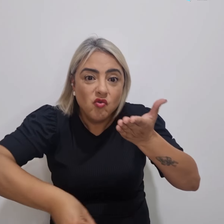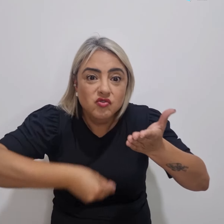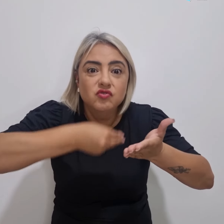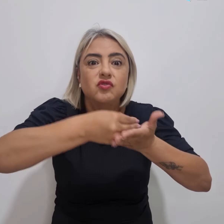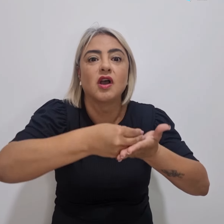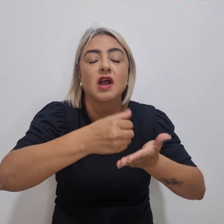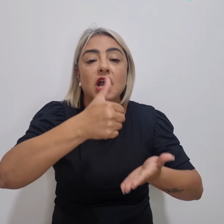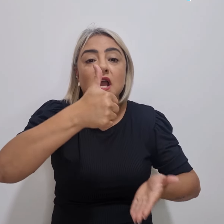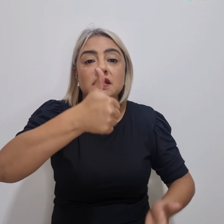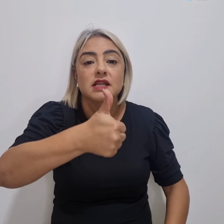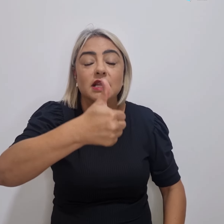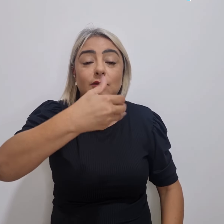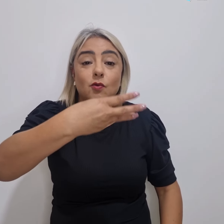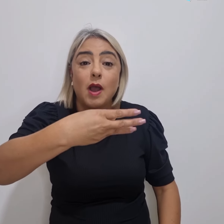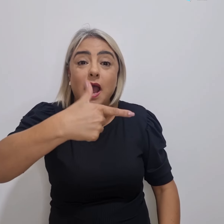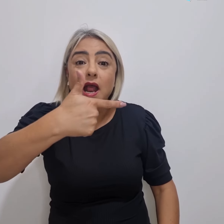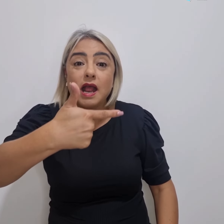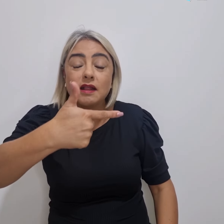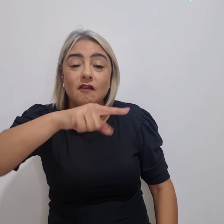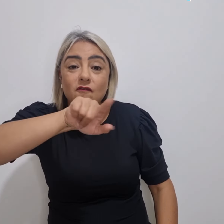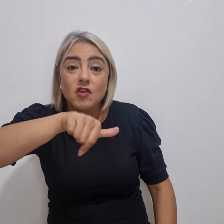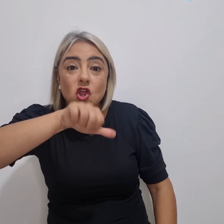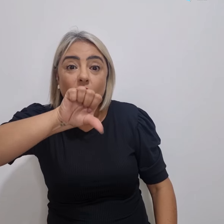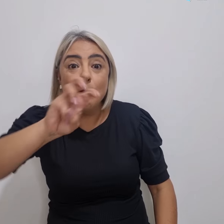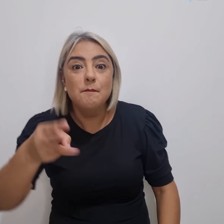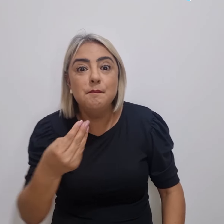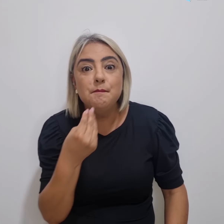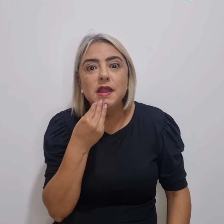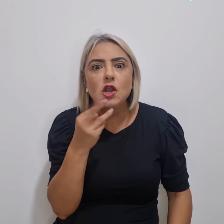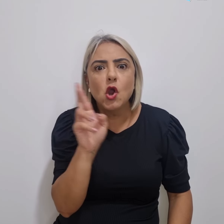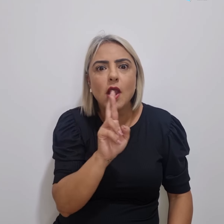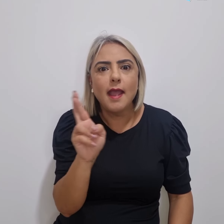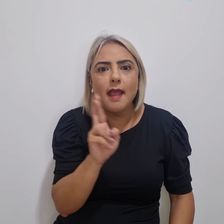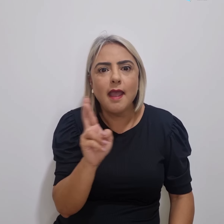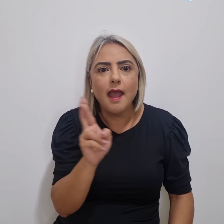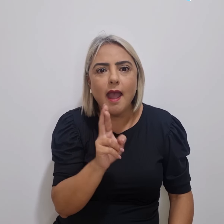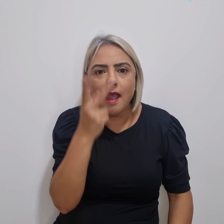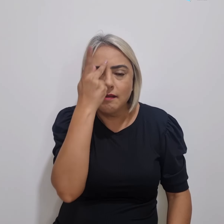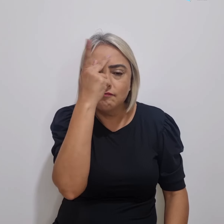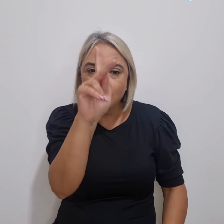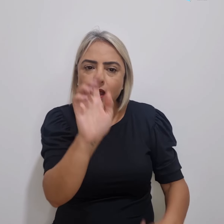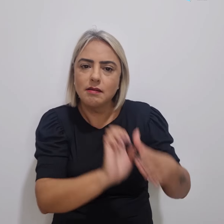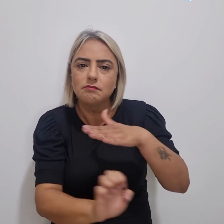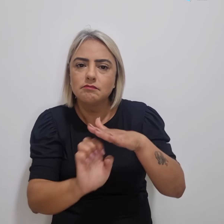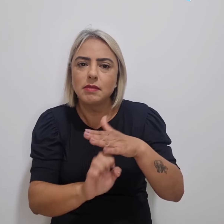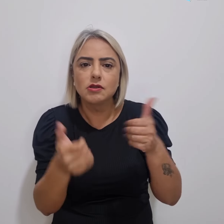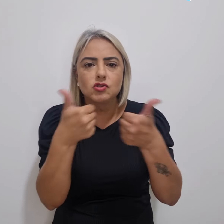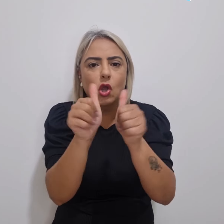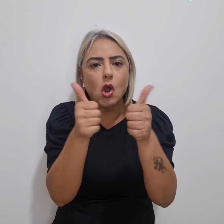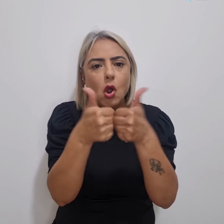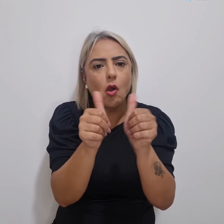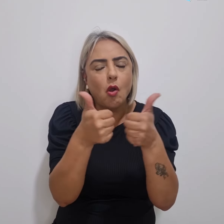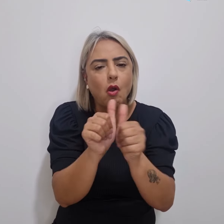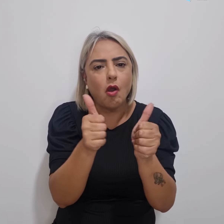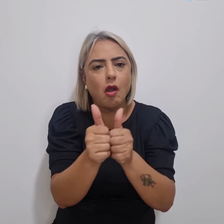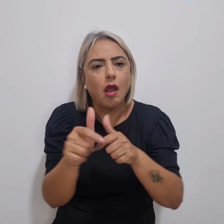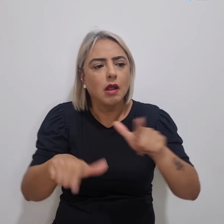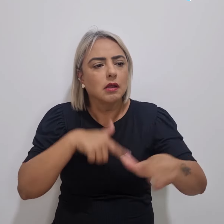142,9 milhões para as empresas de ônibus atuarem no sistema de